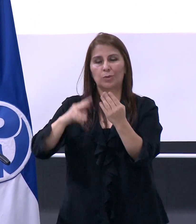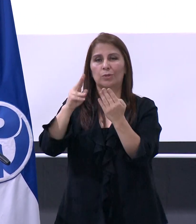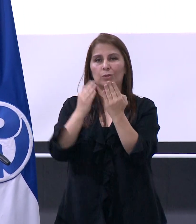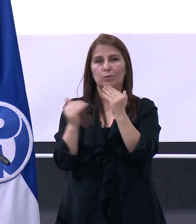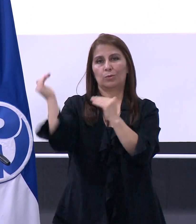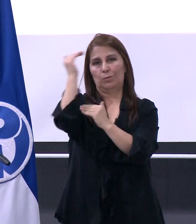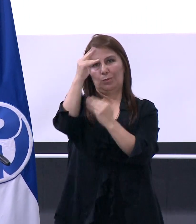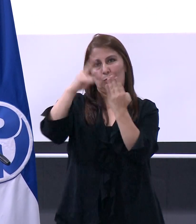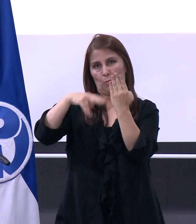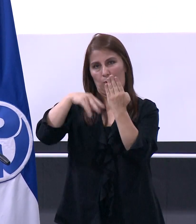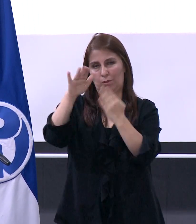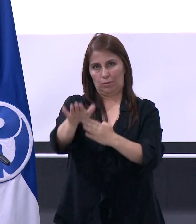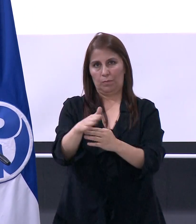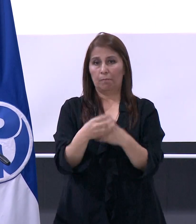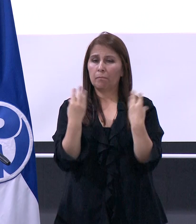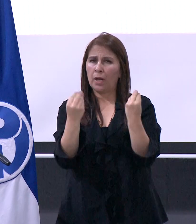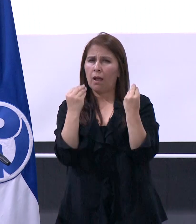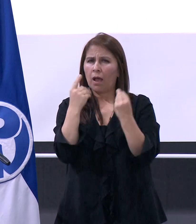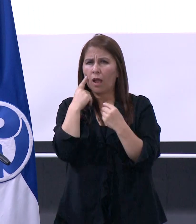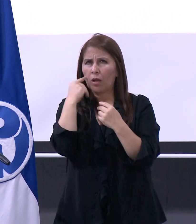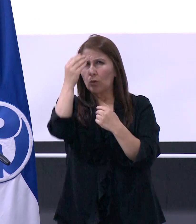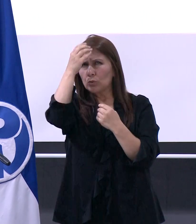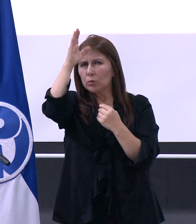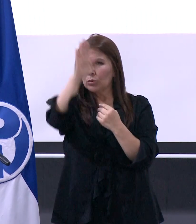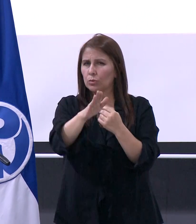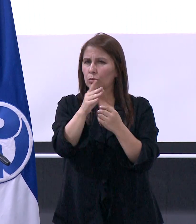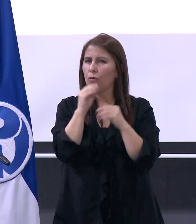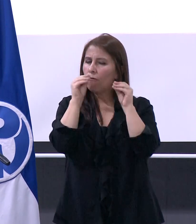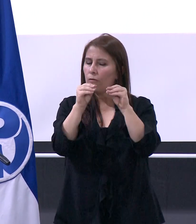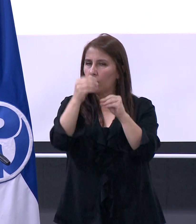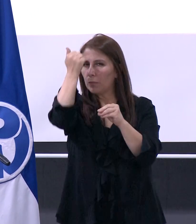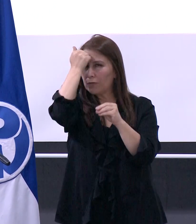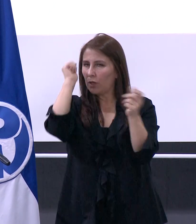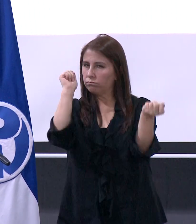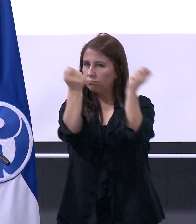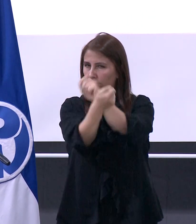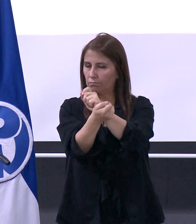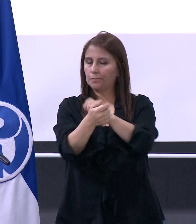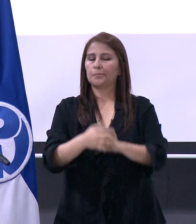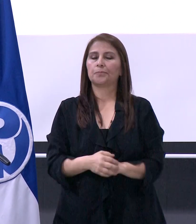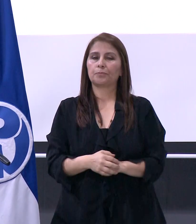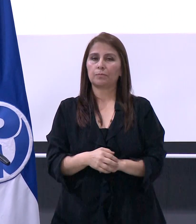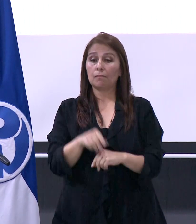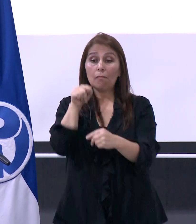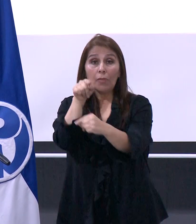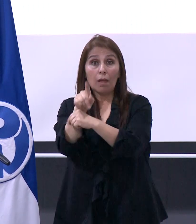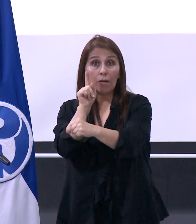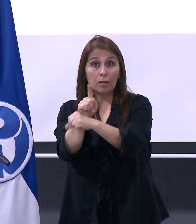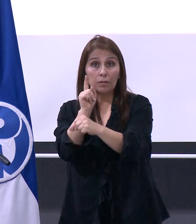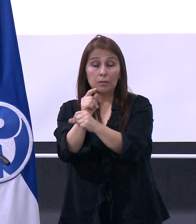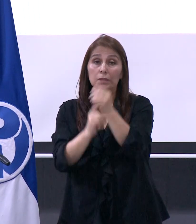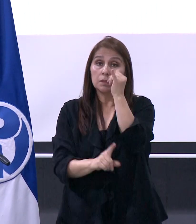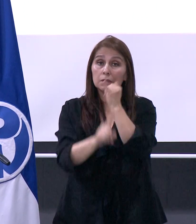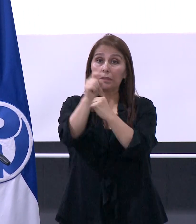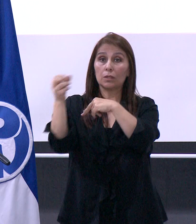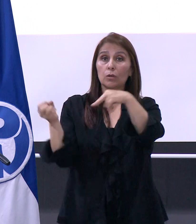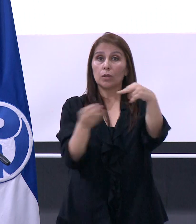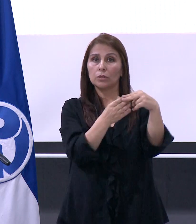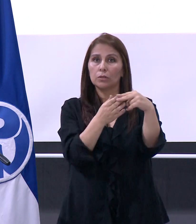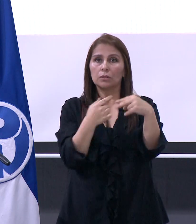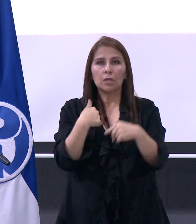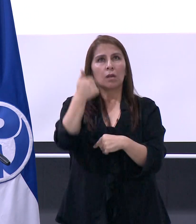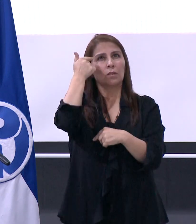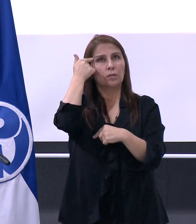acerca de la formación de maestros en su momento esta facultad de ciencias de la educación fue concebida como la